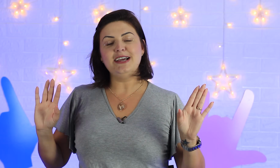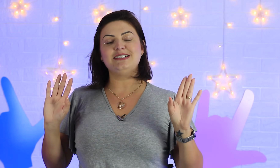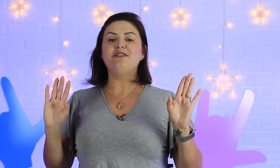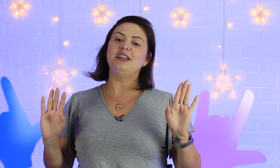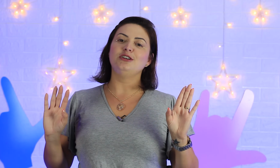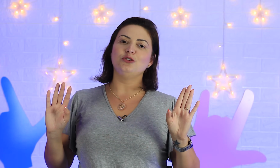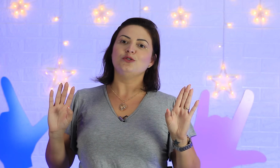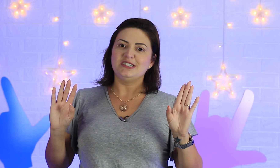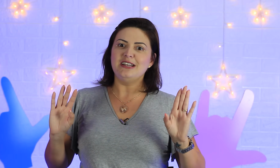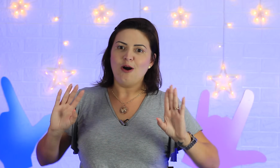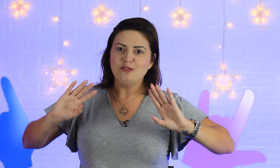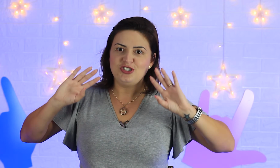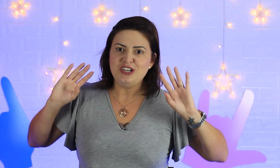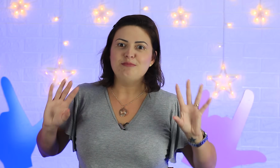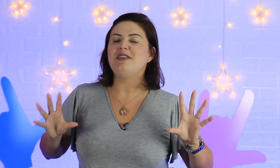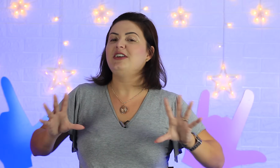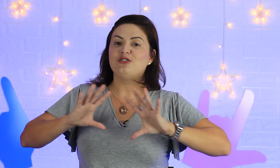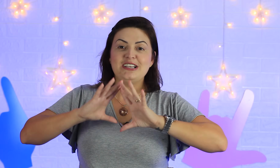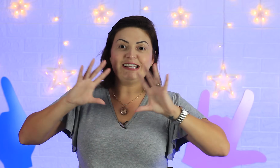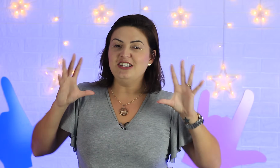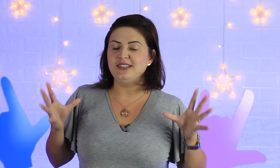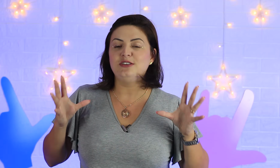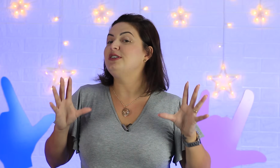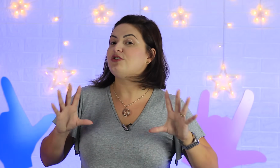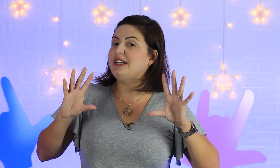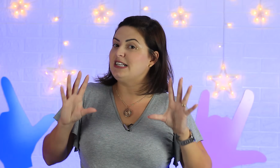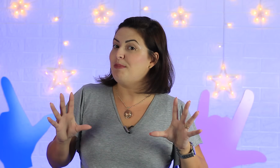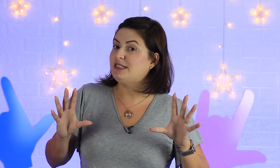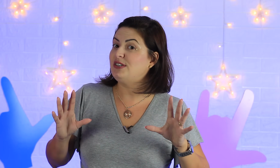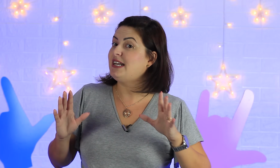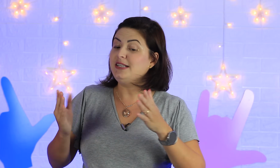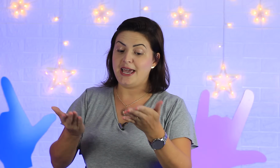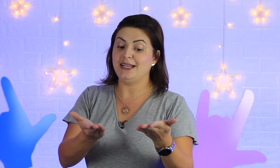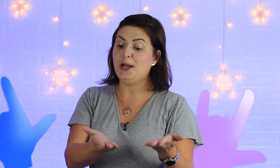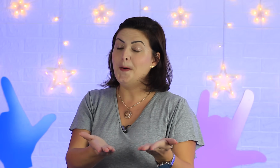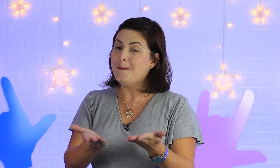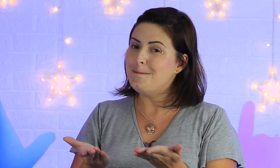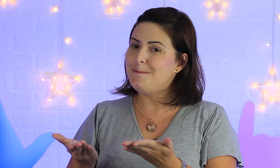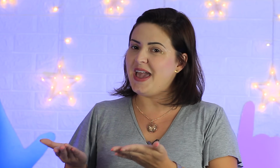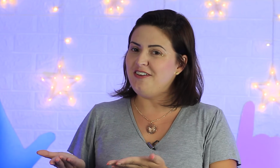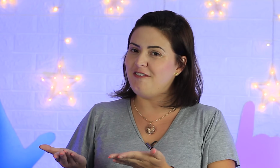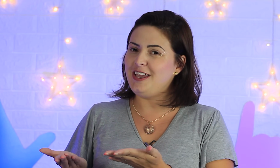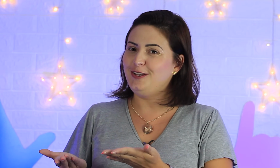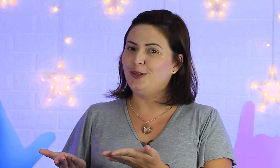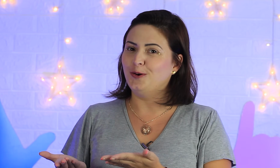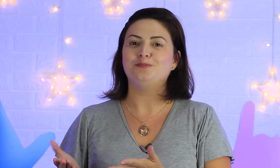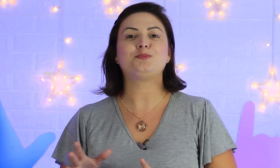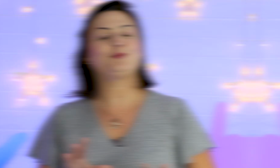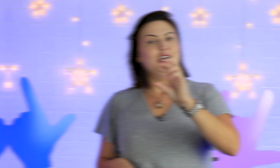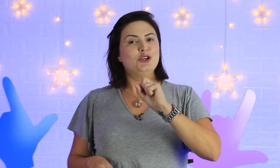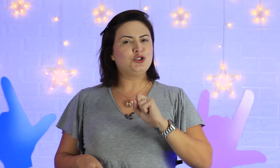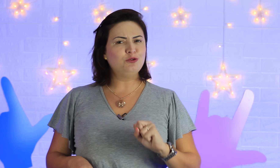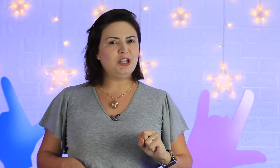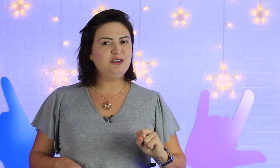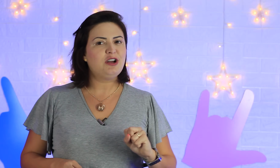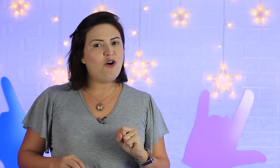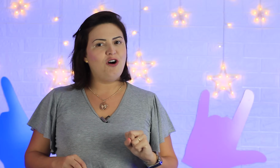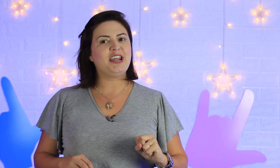está falando o sinal de bem-vindo. Já está dizendo isso, já está passando essa ideia. Então, bem-vindo. Juntando agora